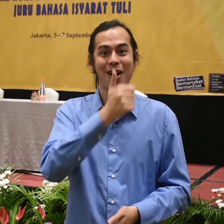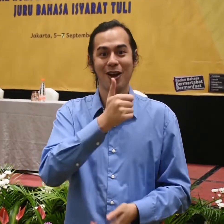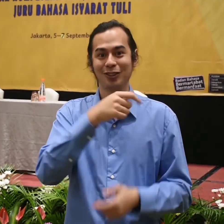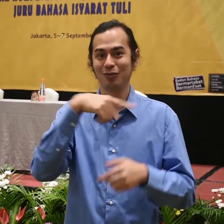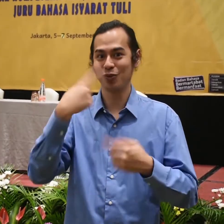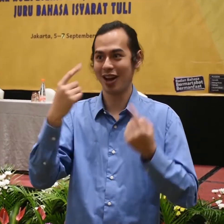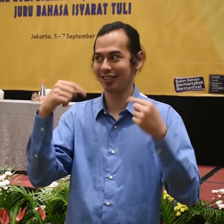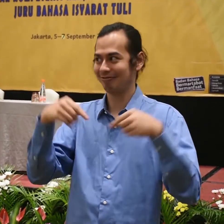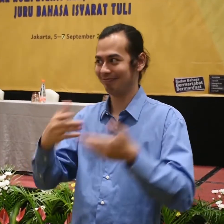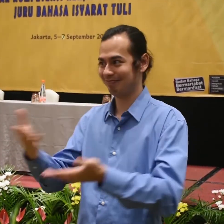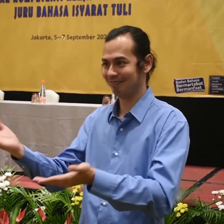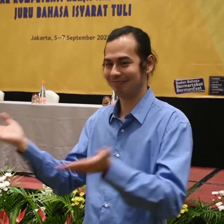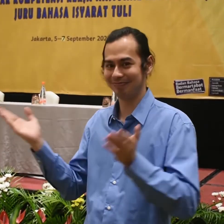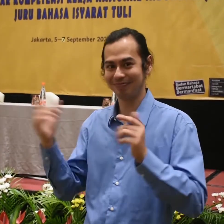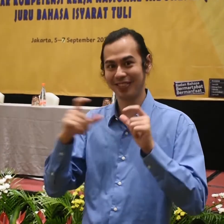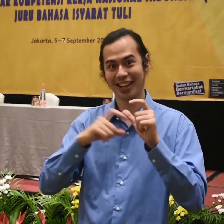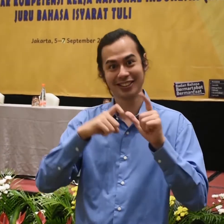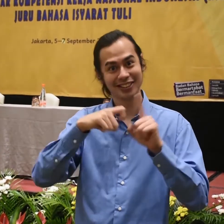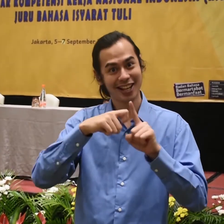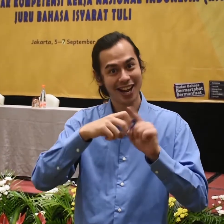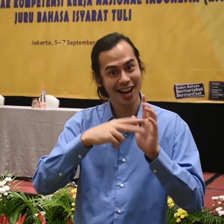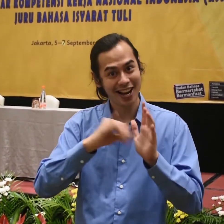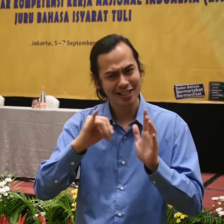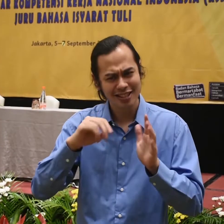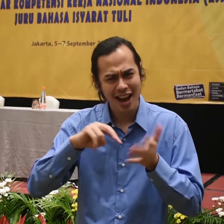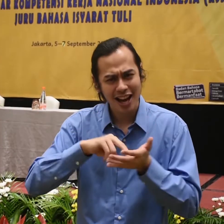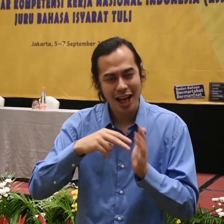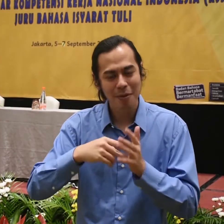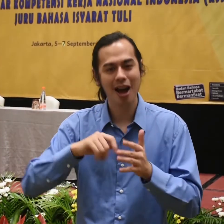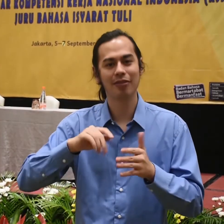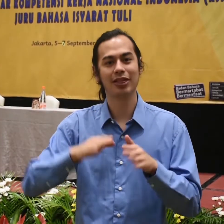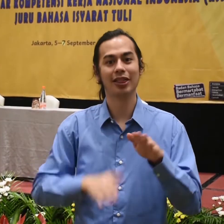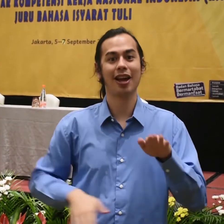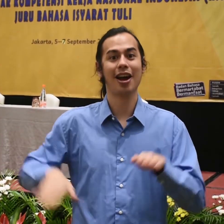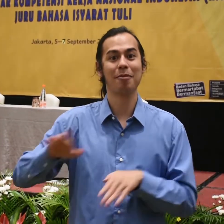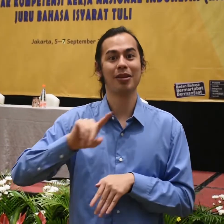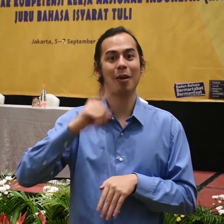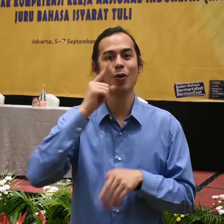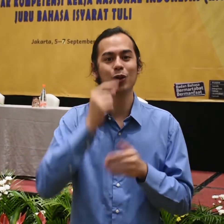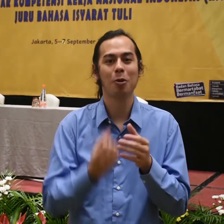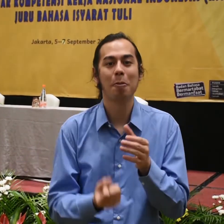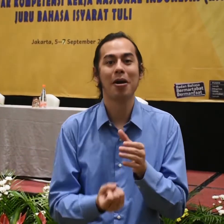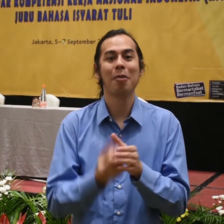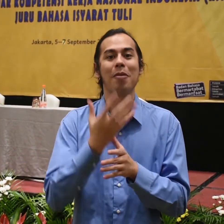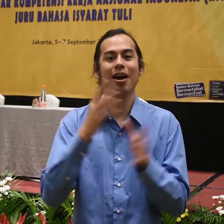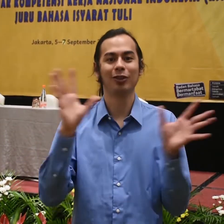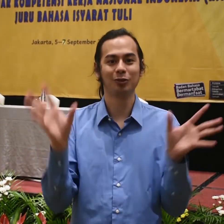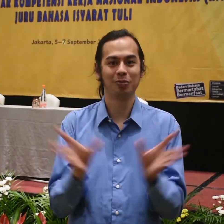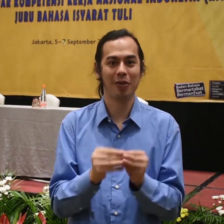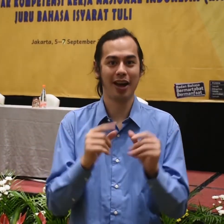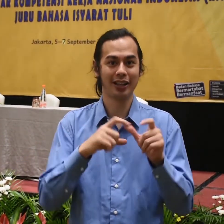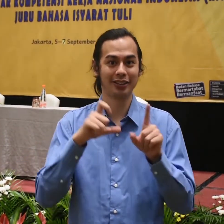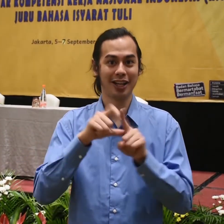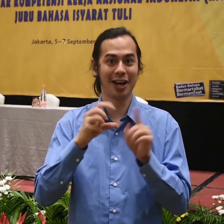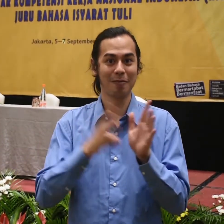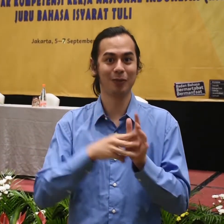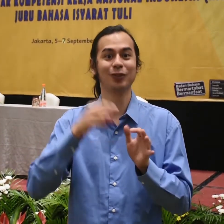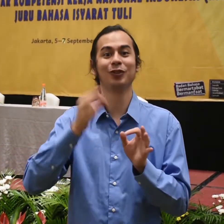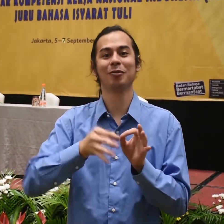terbatas. Artinya kesempatan yang baik sekali ketika RSKKN ini mulai, ini tahap pertama untuk mengembangkan jumlah